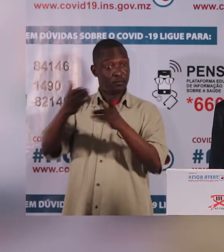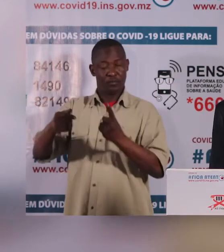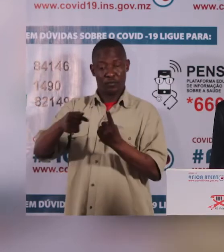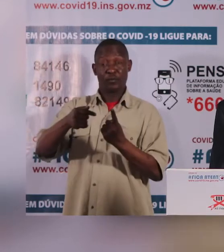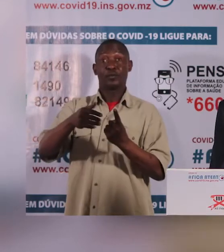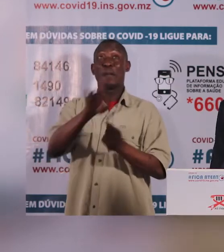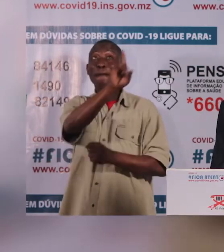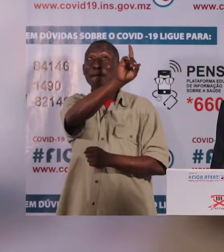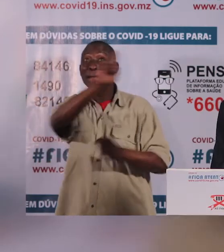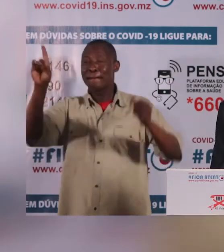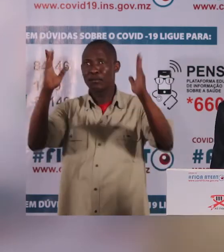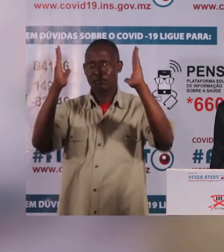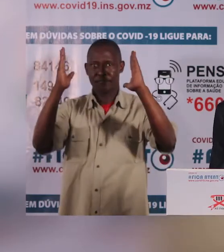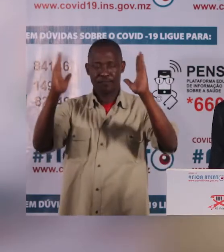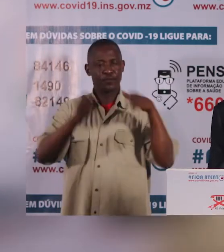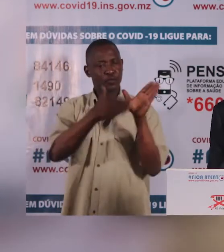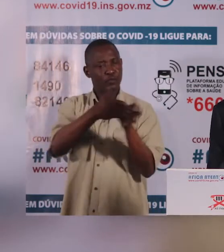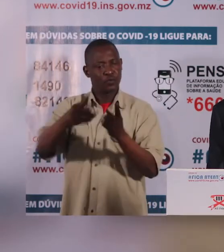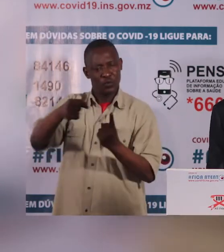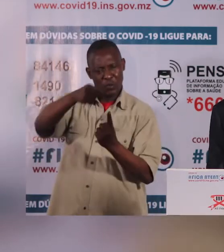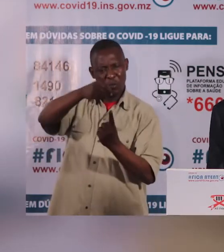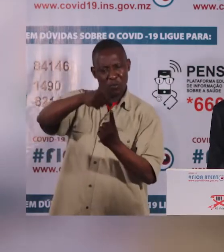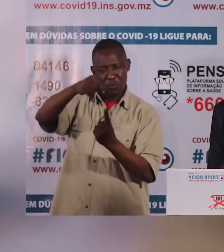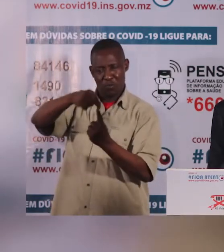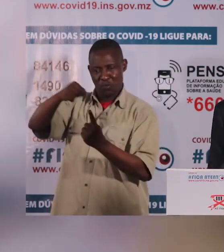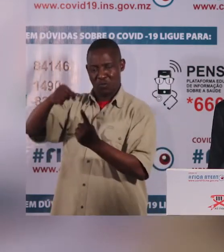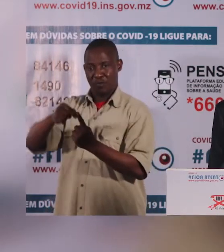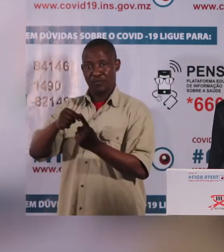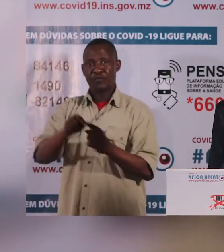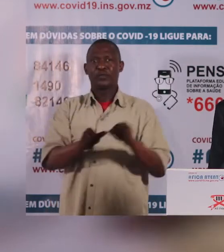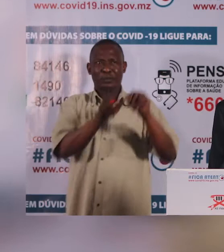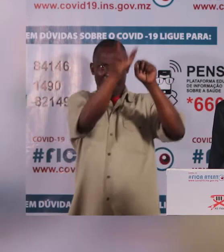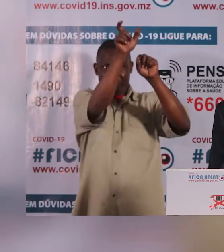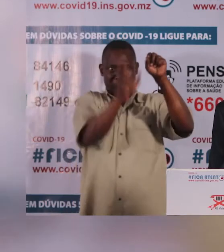mês. Portanto, a primeira barra do lado esquerdo é o mês de março,